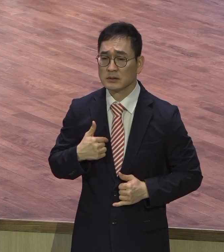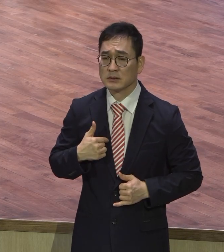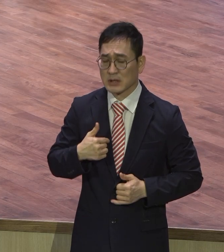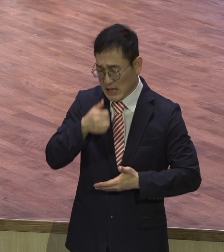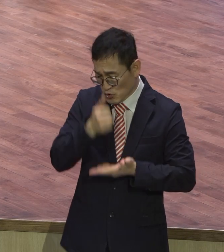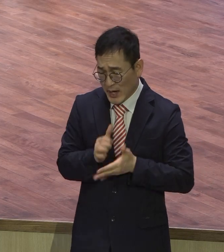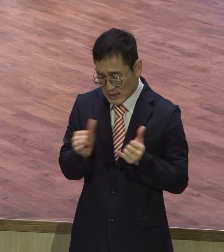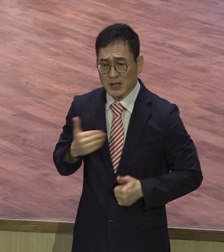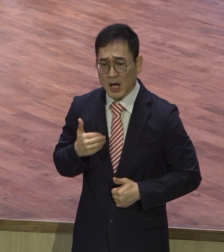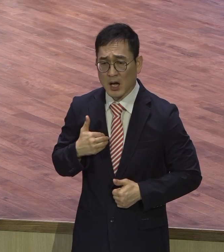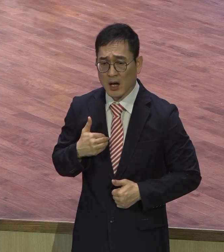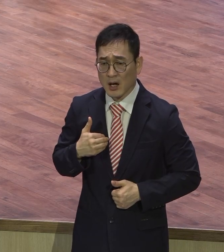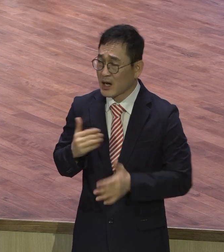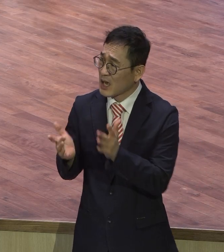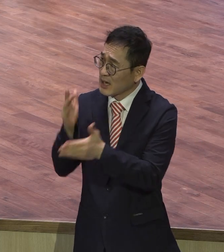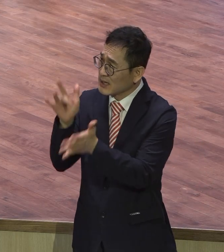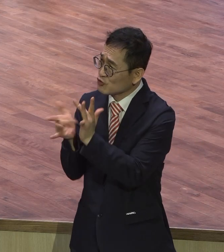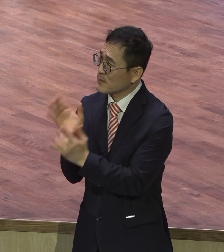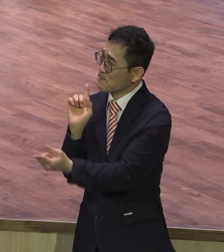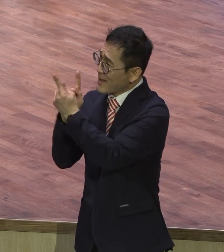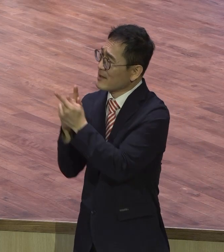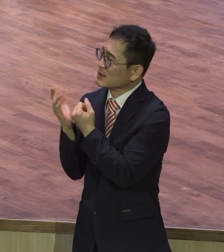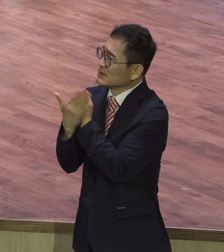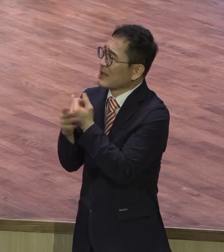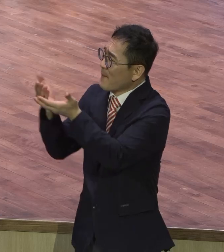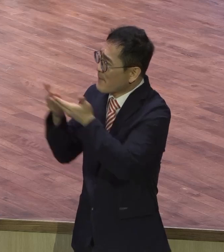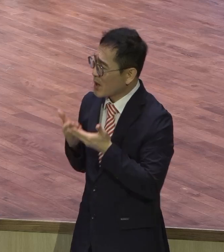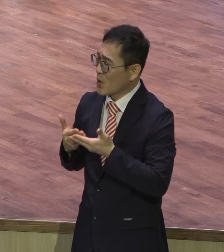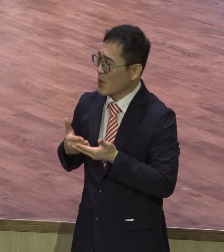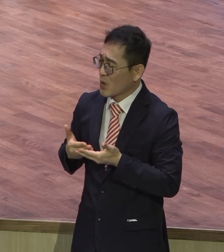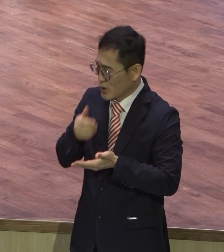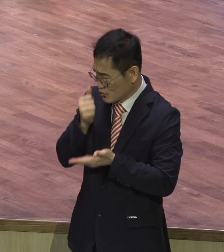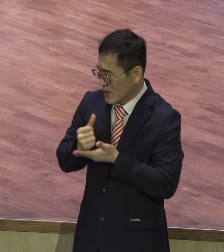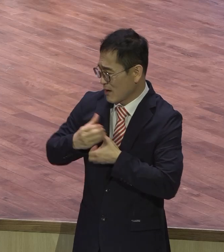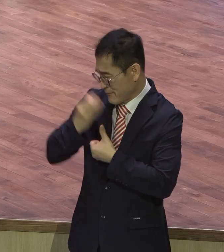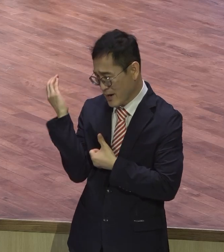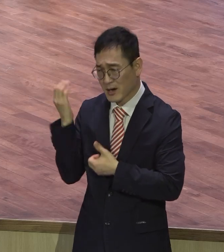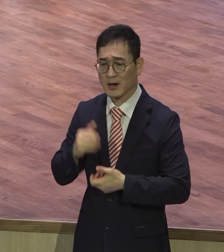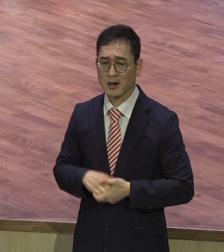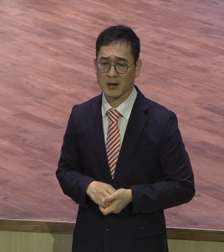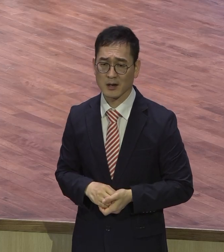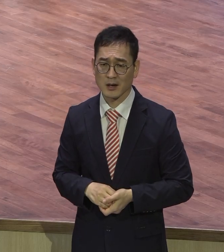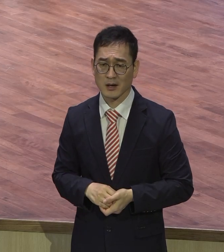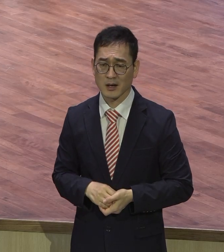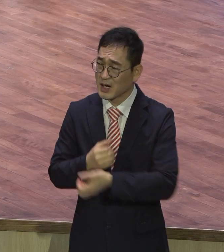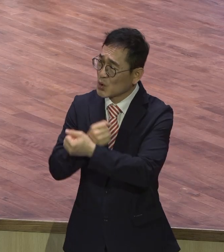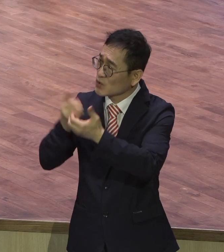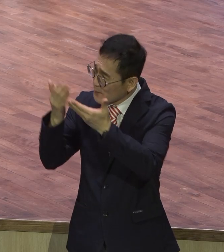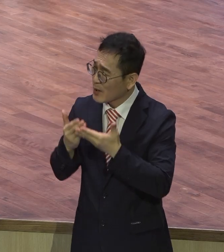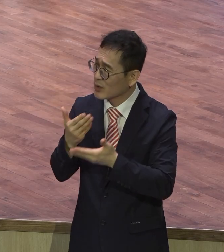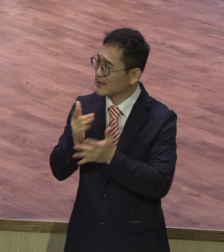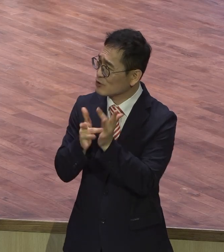죄인도 하나님의 은혜로 새 사람으로 예수님의 제자가 될 수 있다는 것입니다